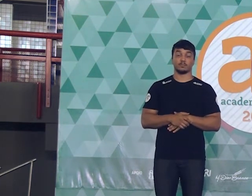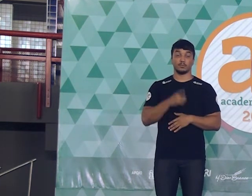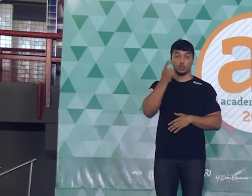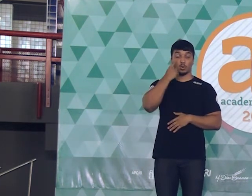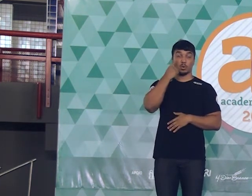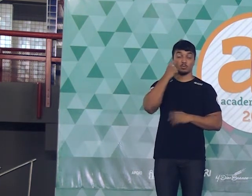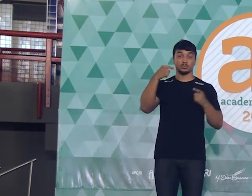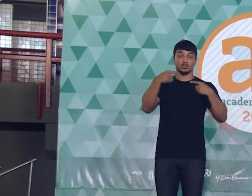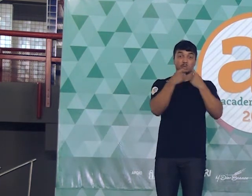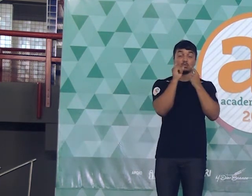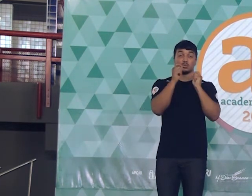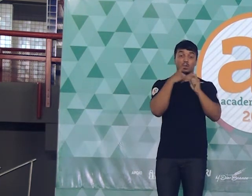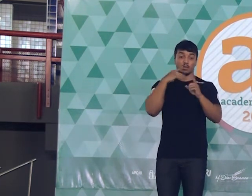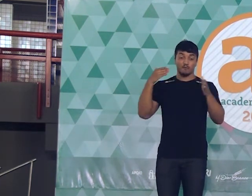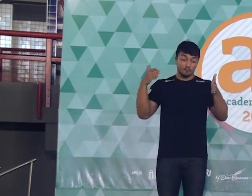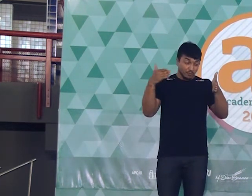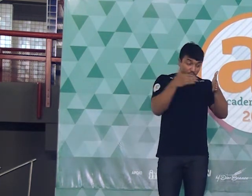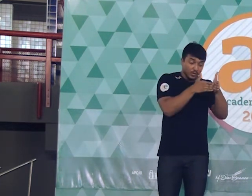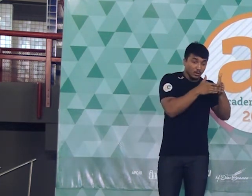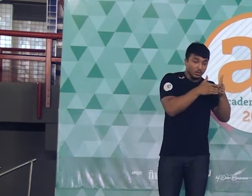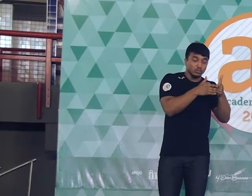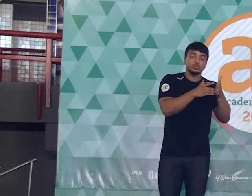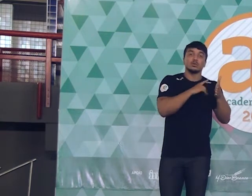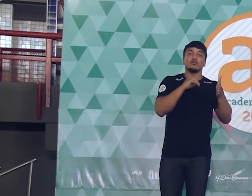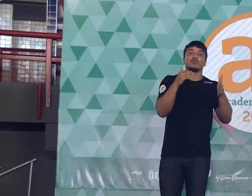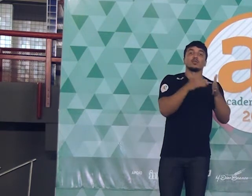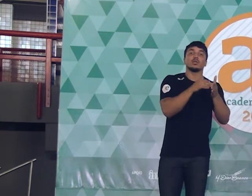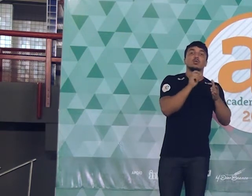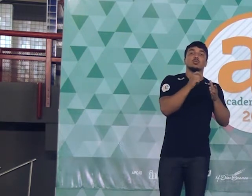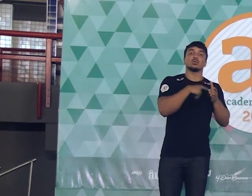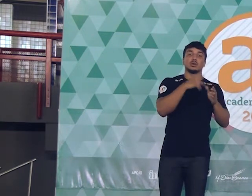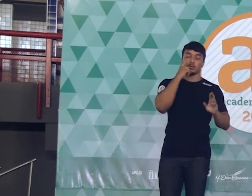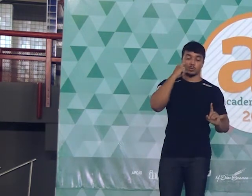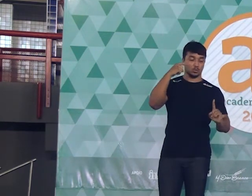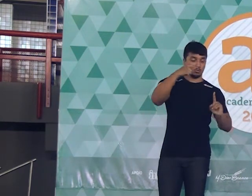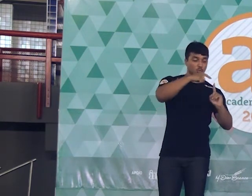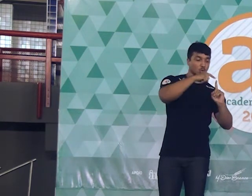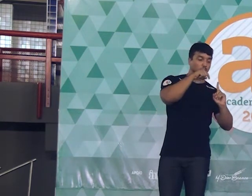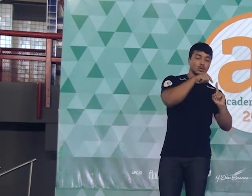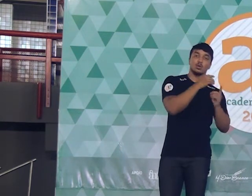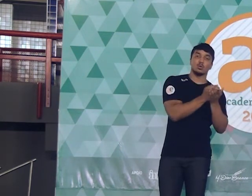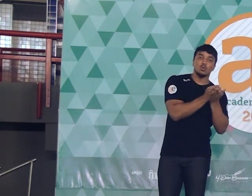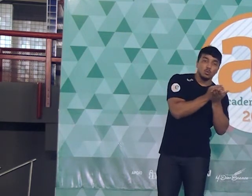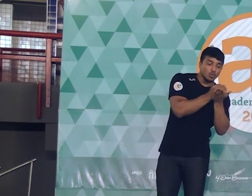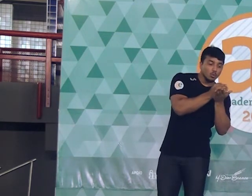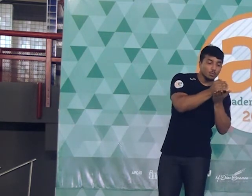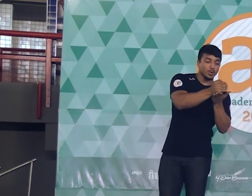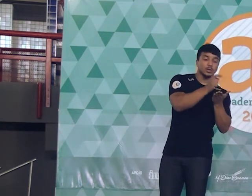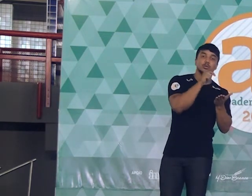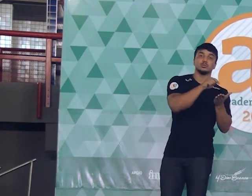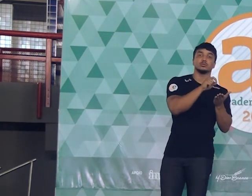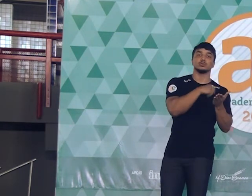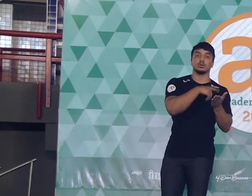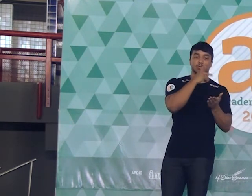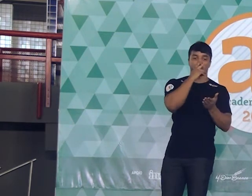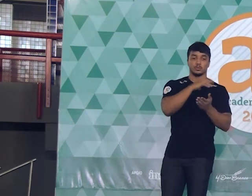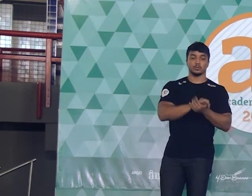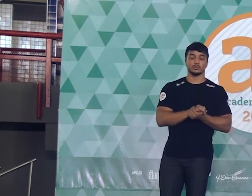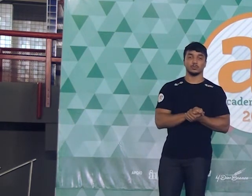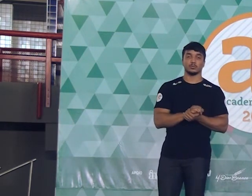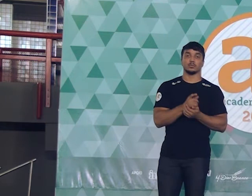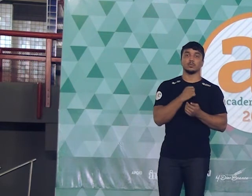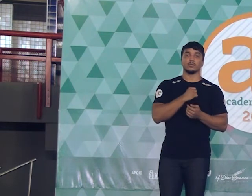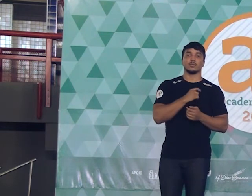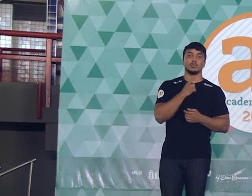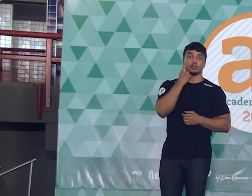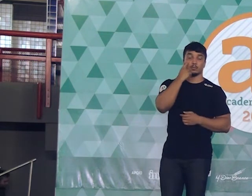Observa agora que eu tenho o final da minha travessia. O ponto que estava no início da nossa travessia, deixa eu voltar aqui, era